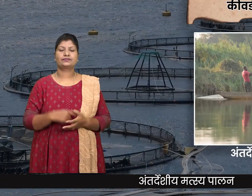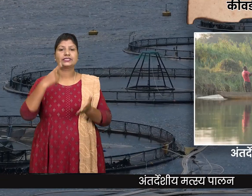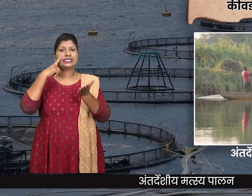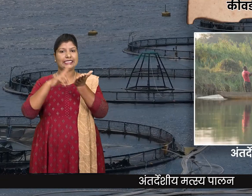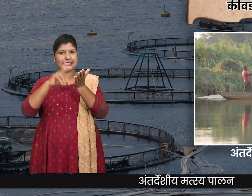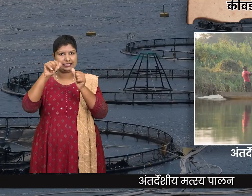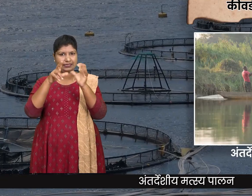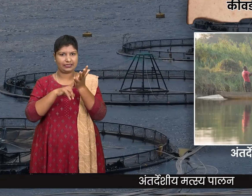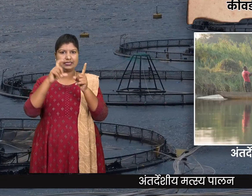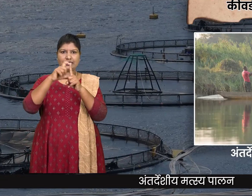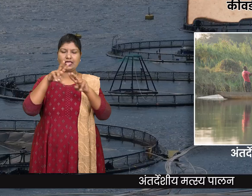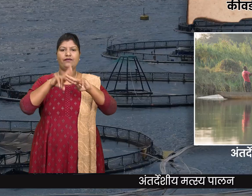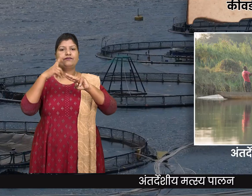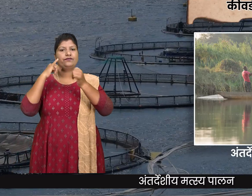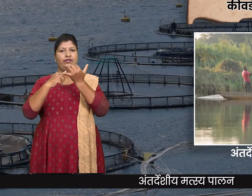अंतर्देशीय मत्स्य पालन,